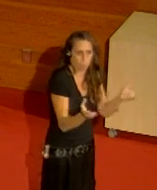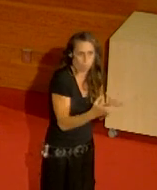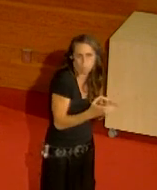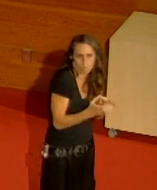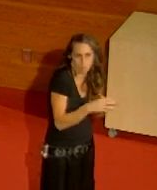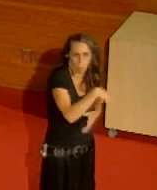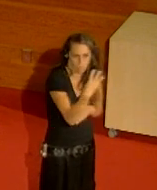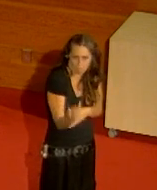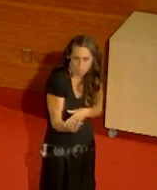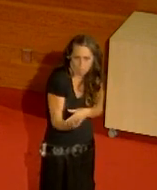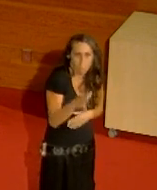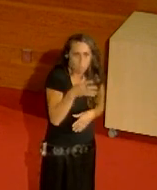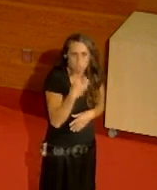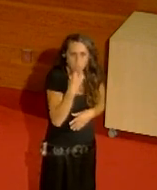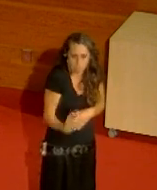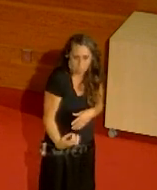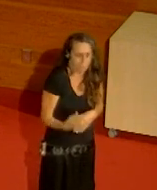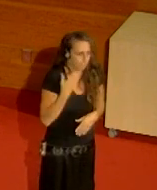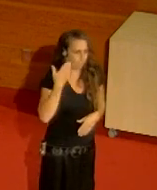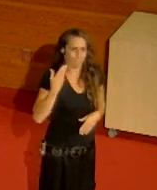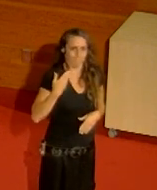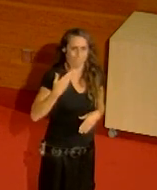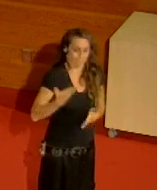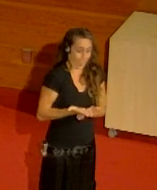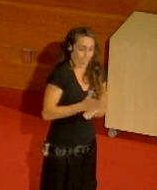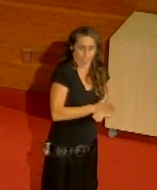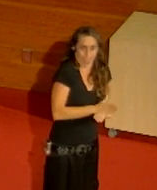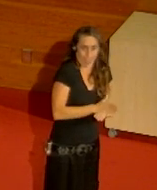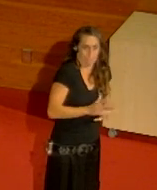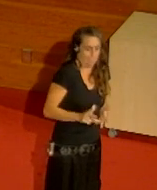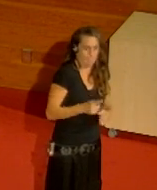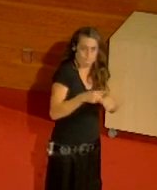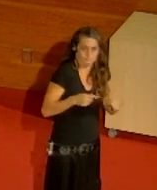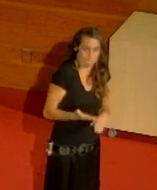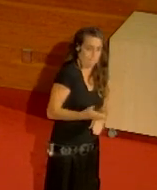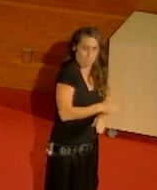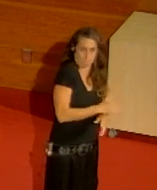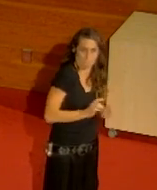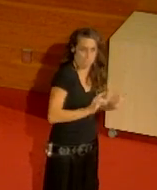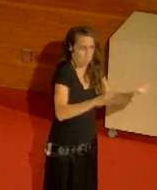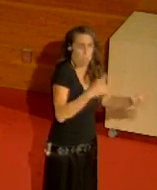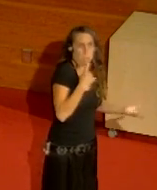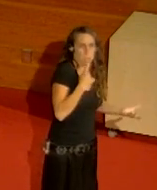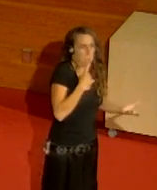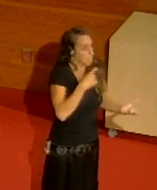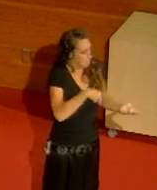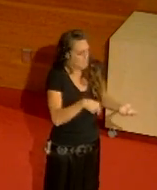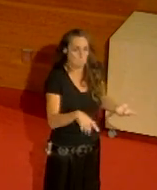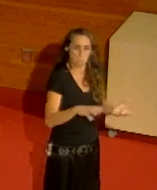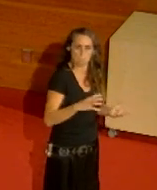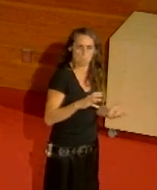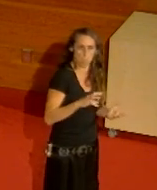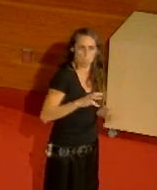Israel presume la mitad liberal y secular dirá el presume de ser un el lugar más abierto para la